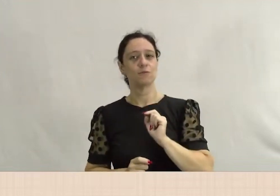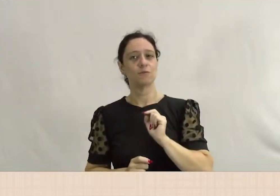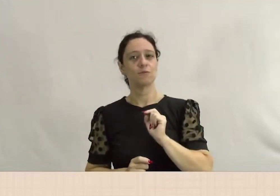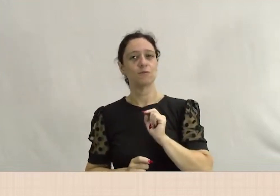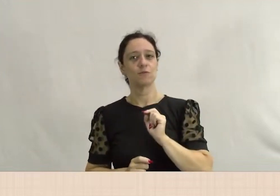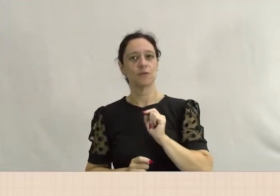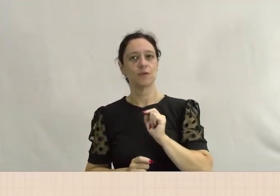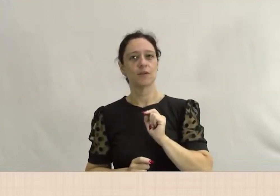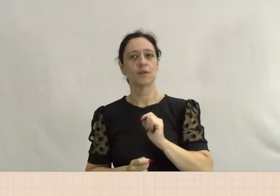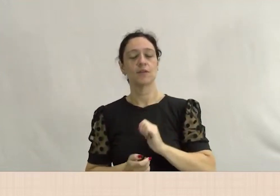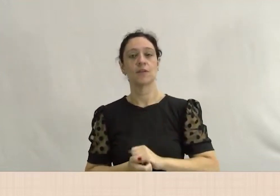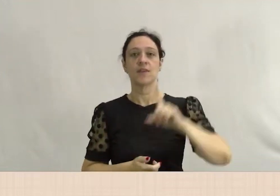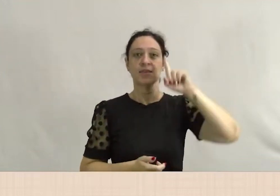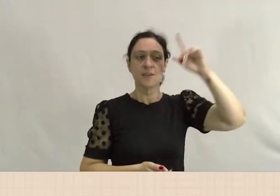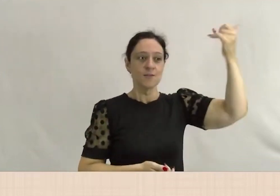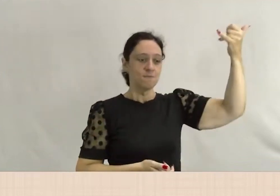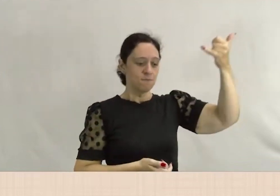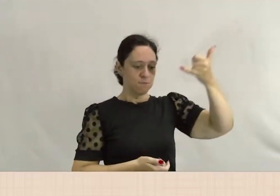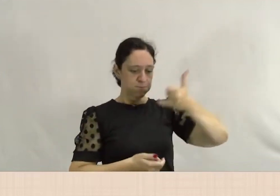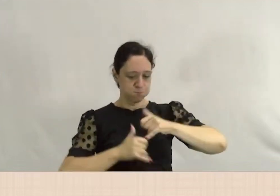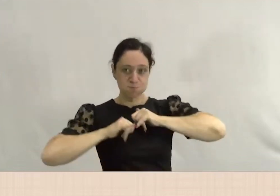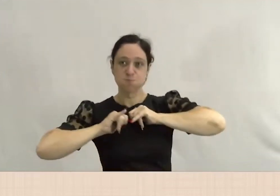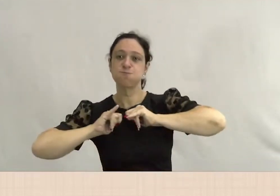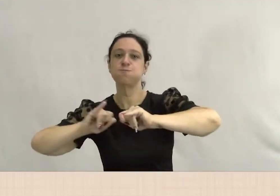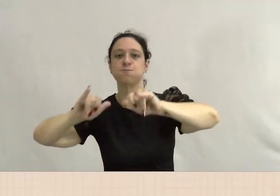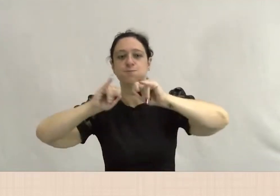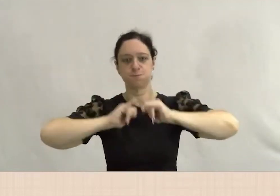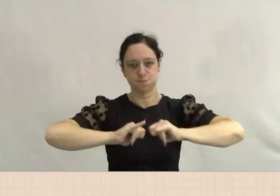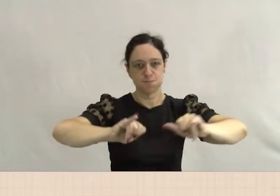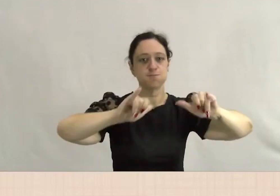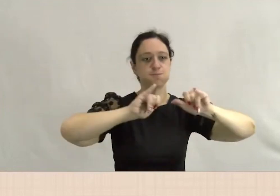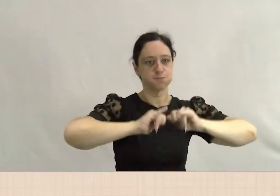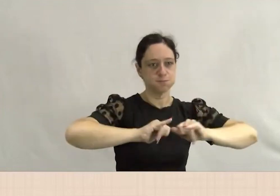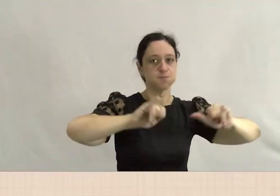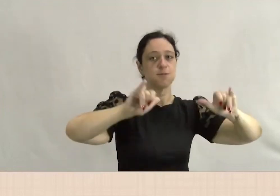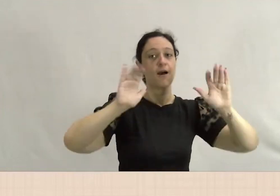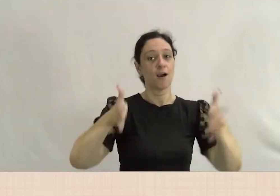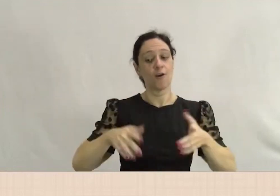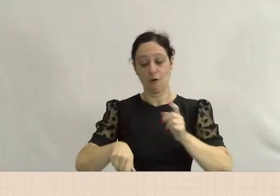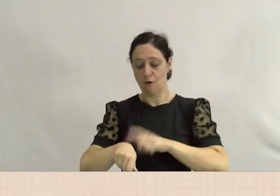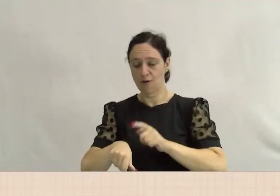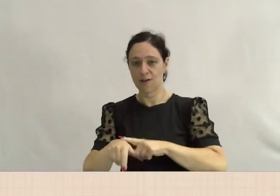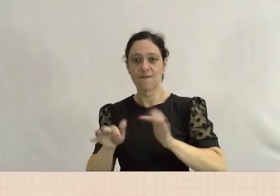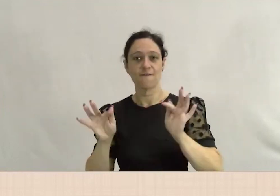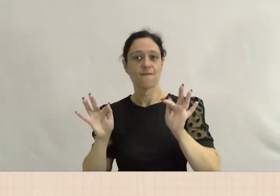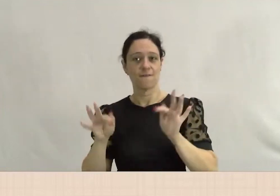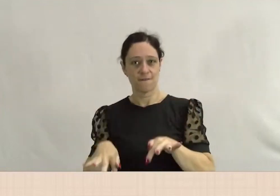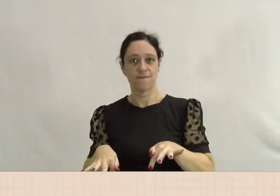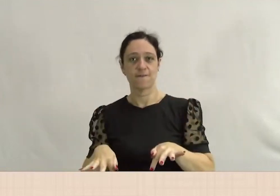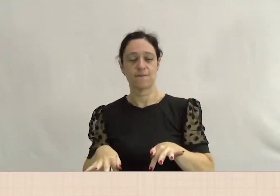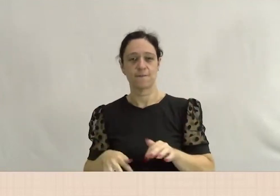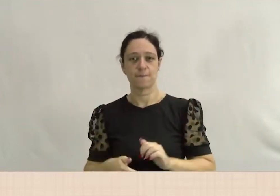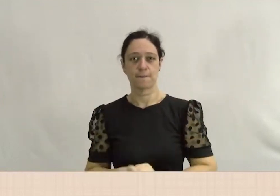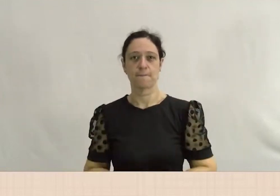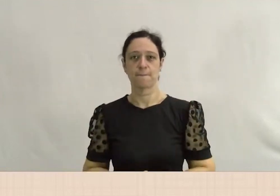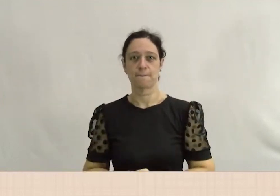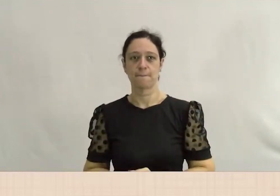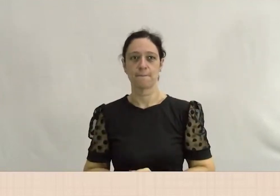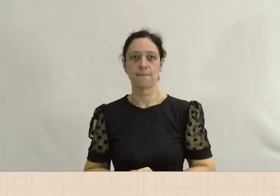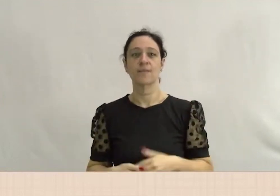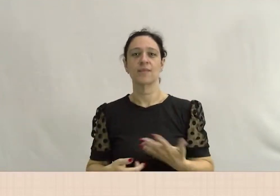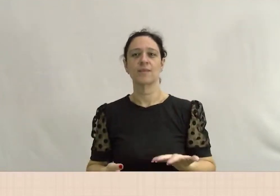transmitir aquilo que o Senhor quer falar para nós no tempo final. E a preocupação é uma